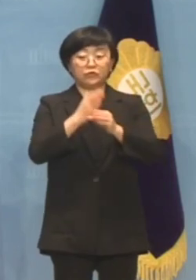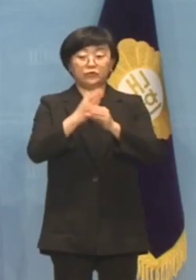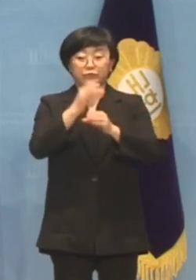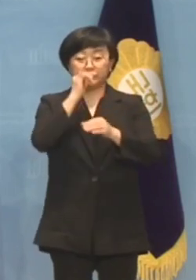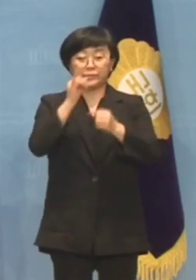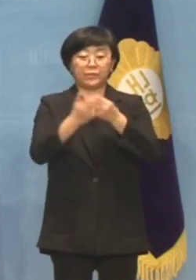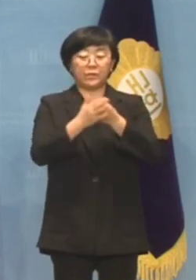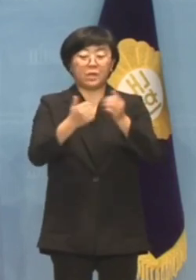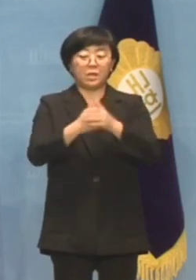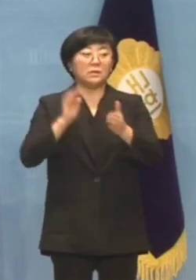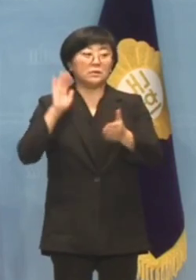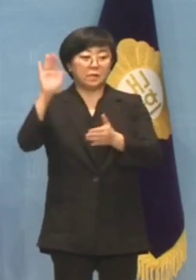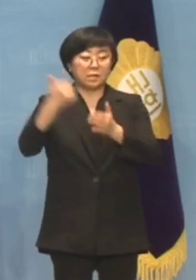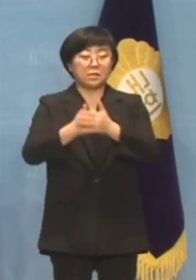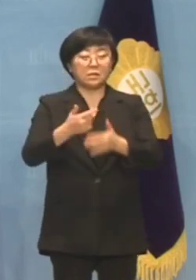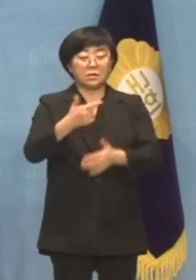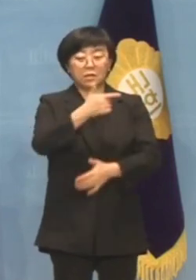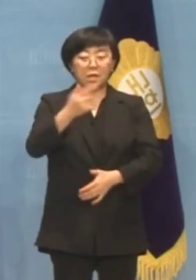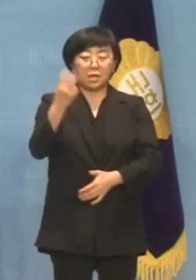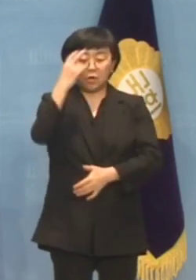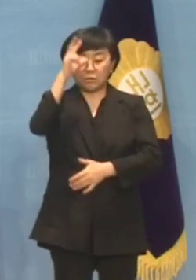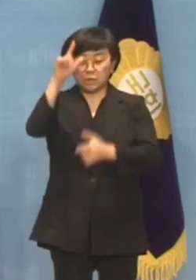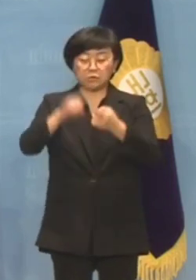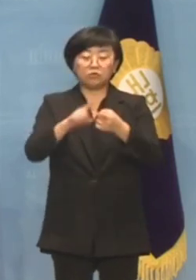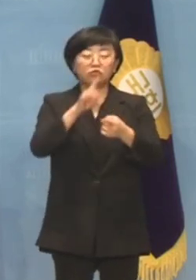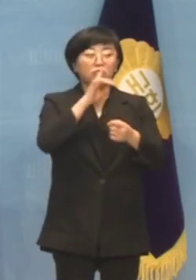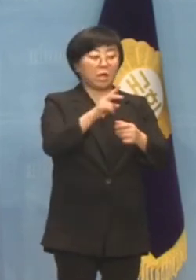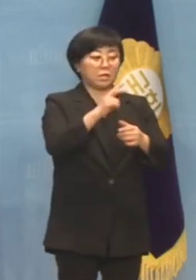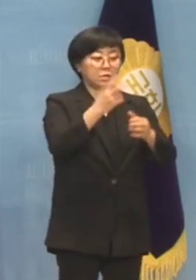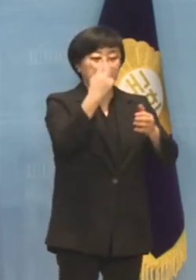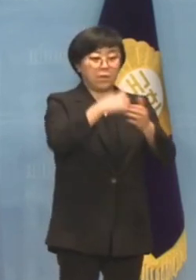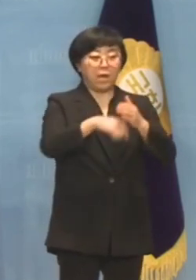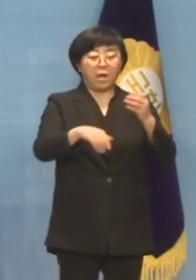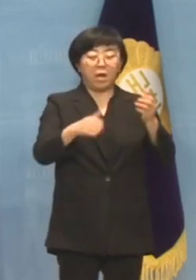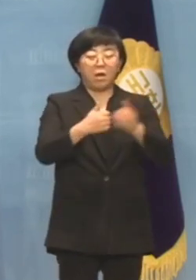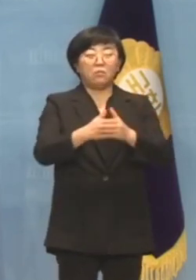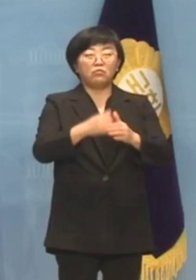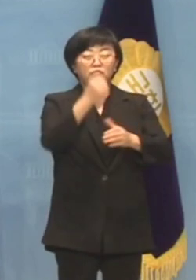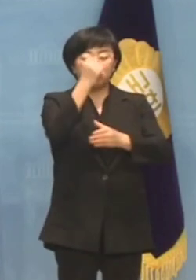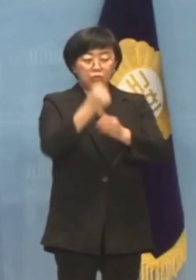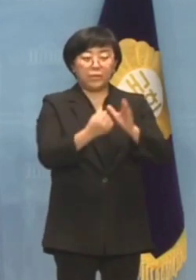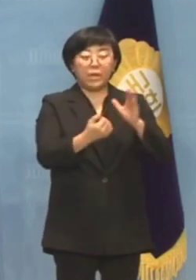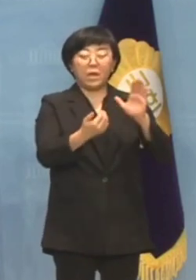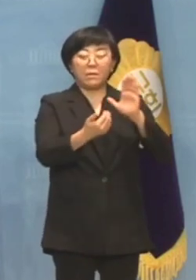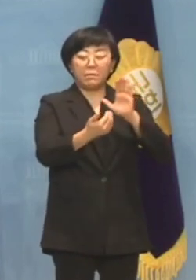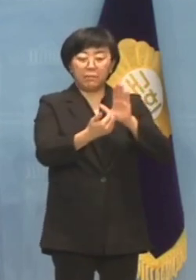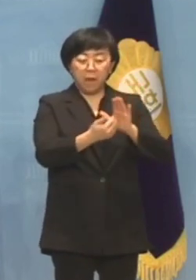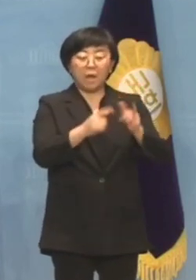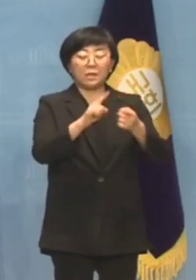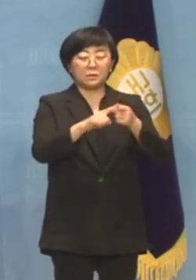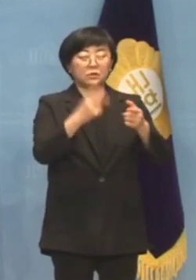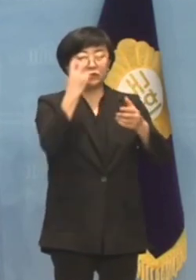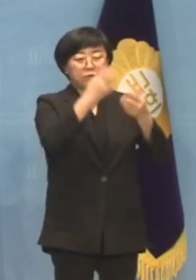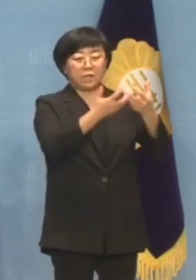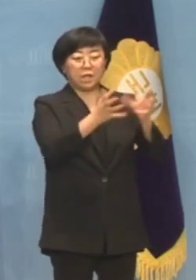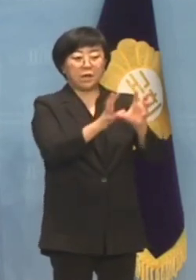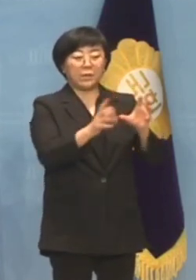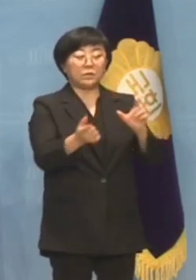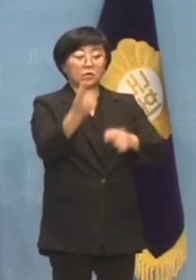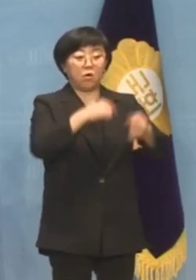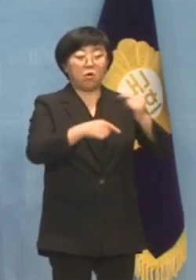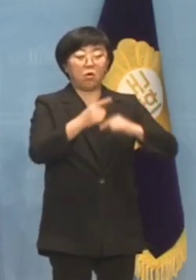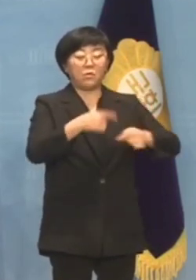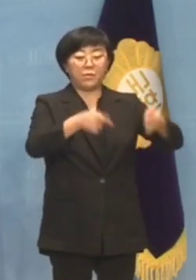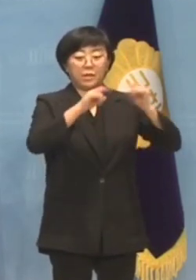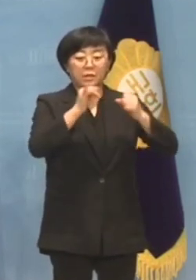있으며 최근 대검찰청은 서울중앙지검 반부패수사일부의 수사인력을 보강하는 등 사건의